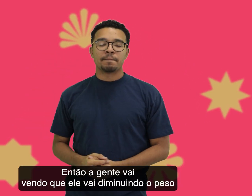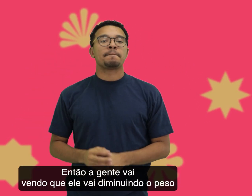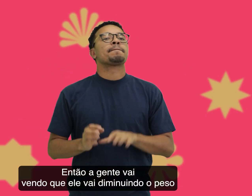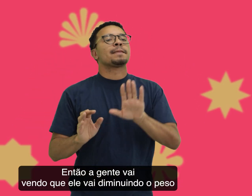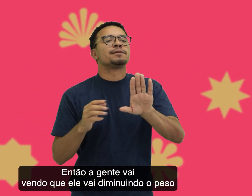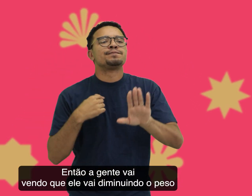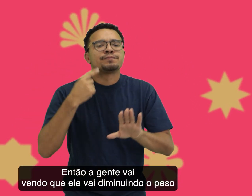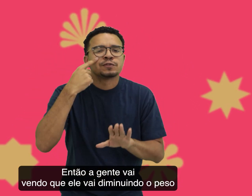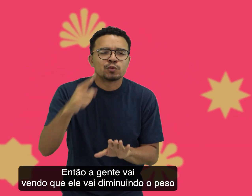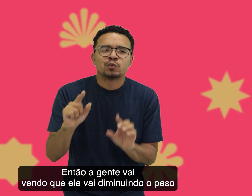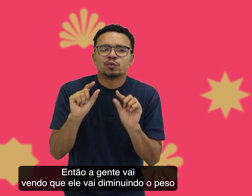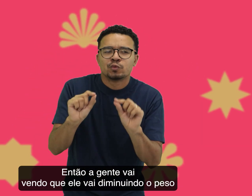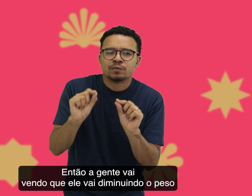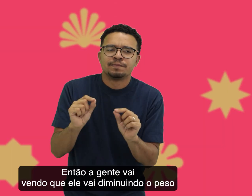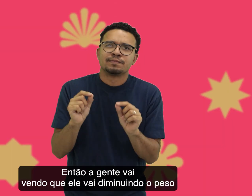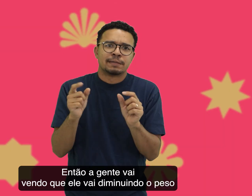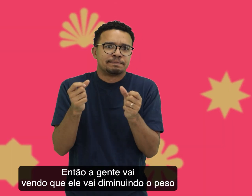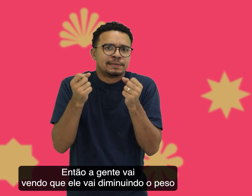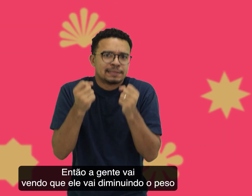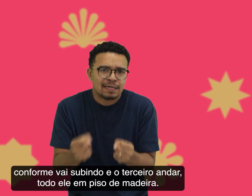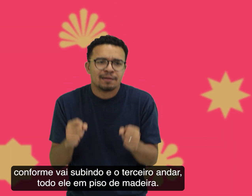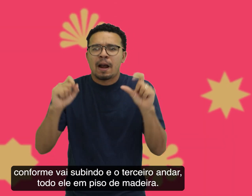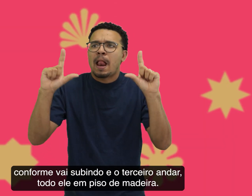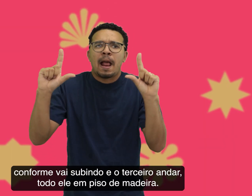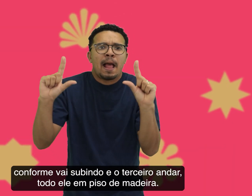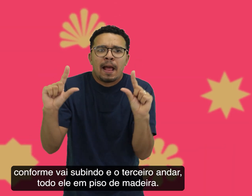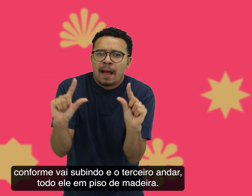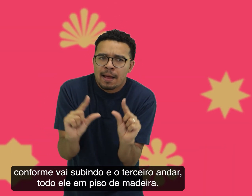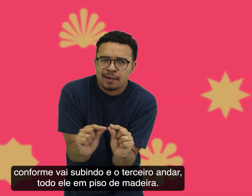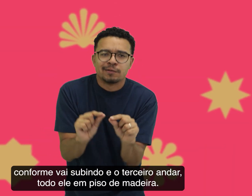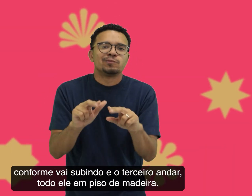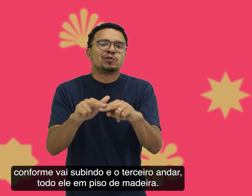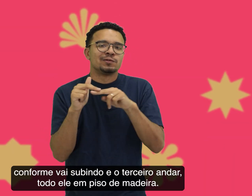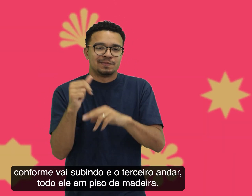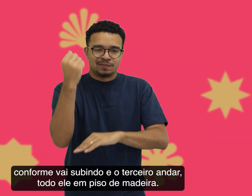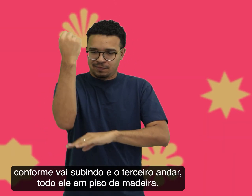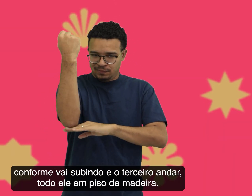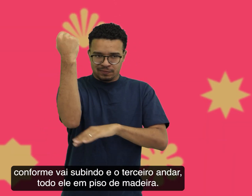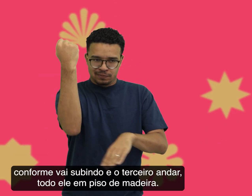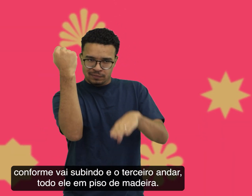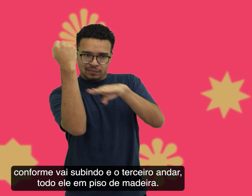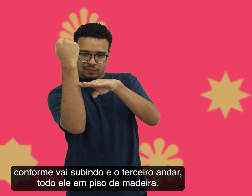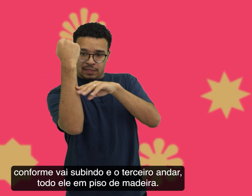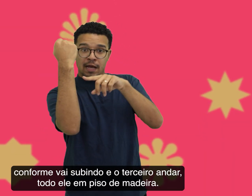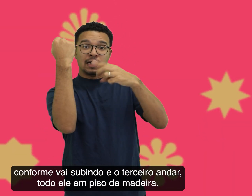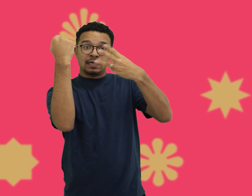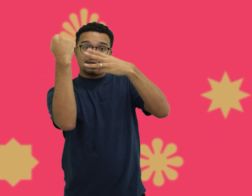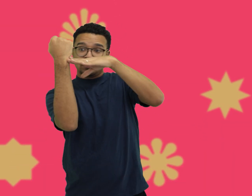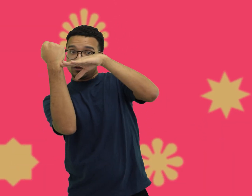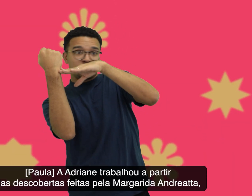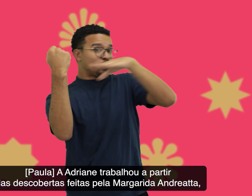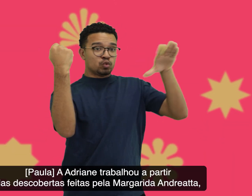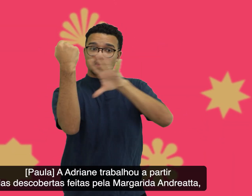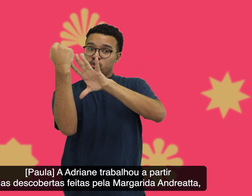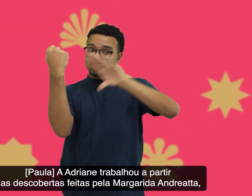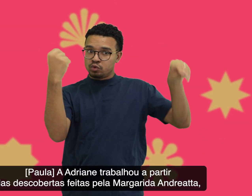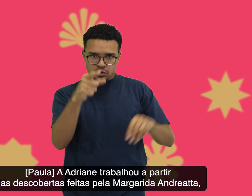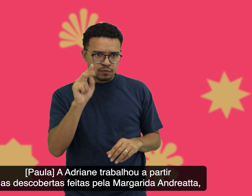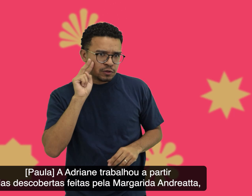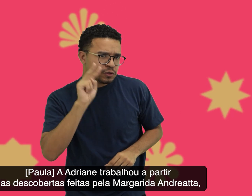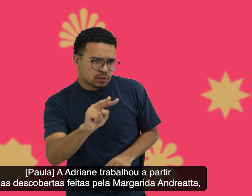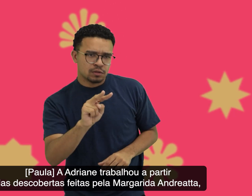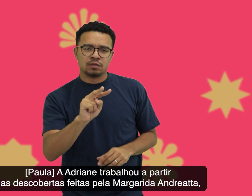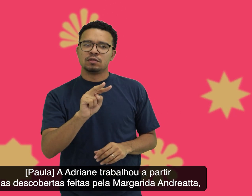já é madeira. Então a gente vai vendo que ele vai diminuindo o peso conforme vai subindo. E o terceiro andar, todo ele em piso de madeira.